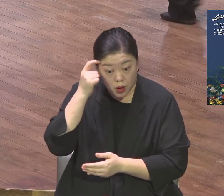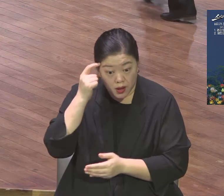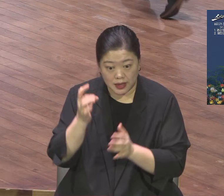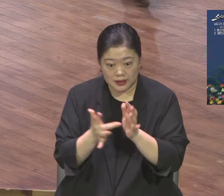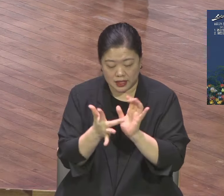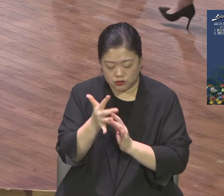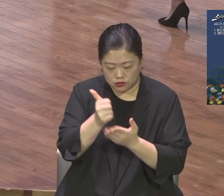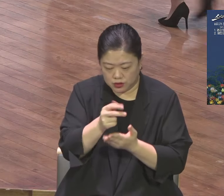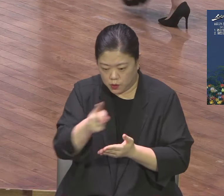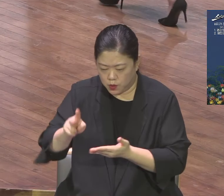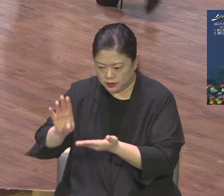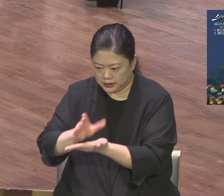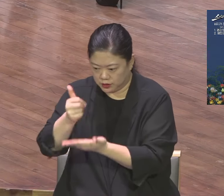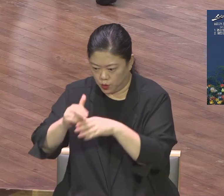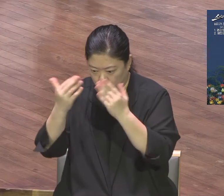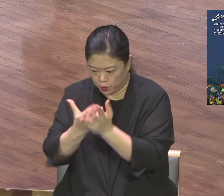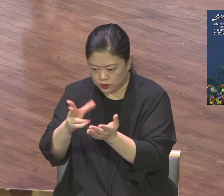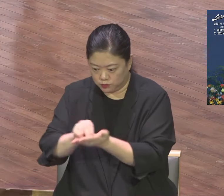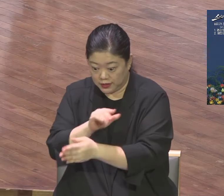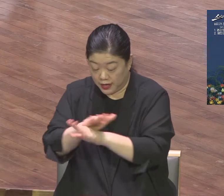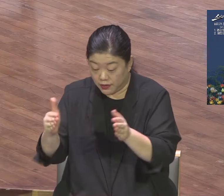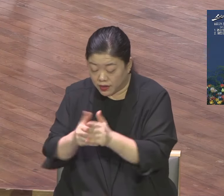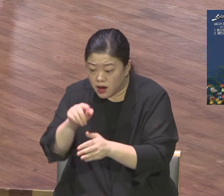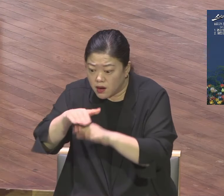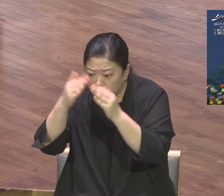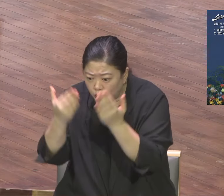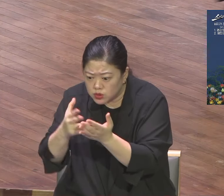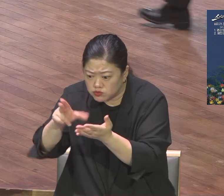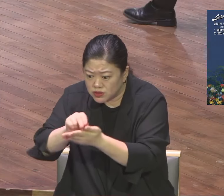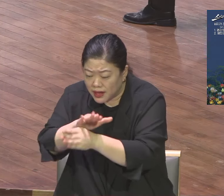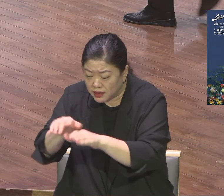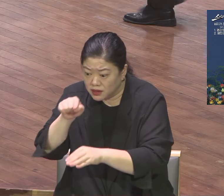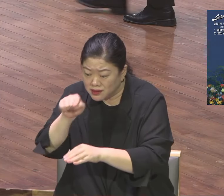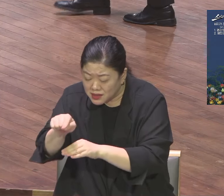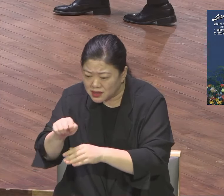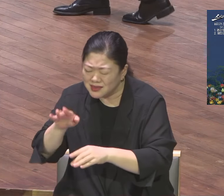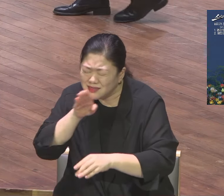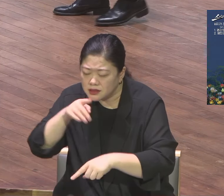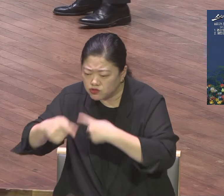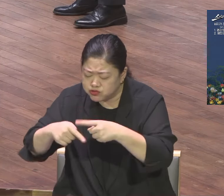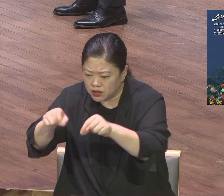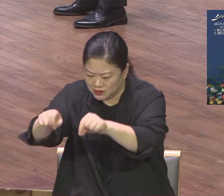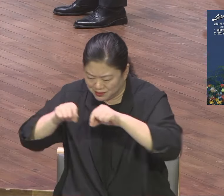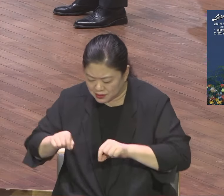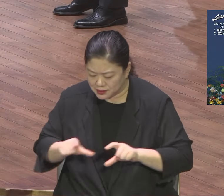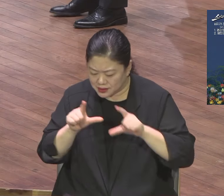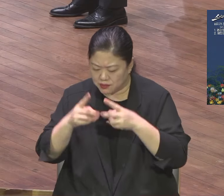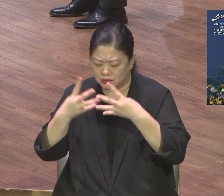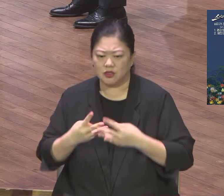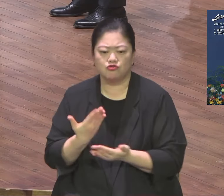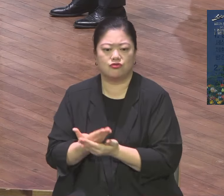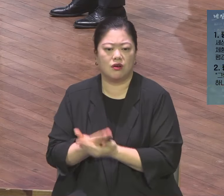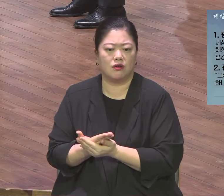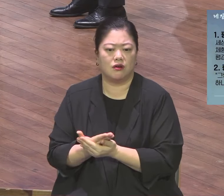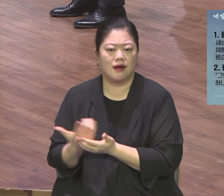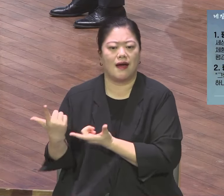그 그리스도가 내 반석이 되어서 날마다 날마다 응답받고 체험되며 증거하는 삶이 되게 하라. 주여